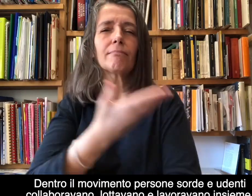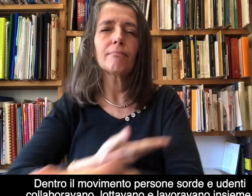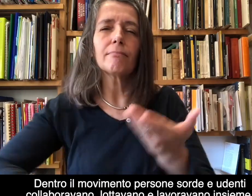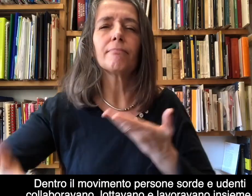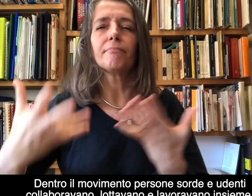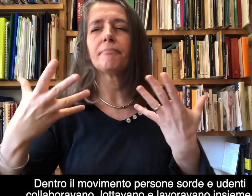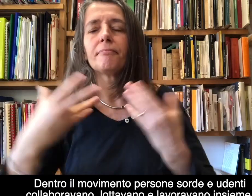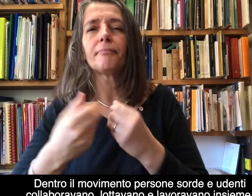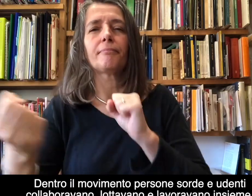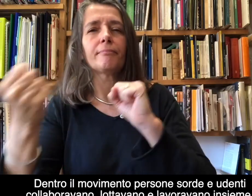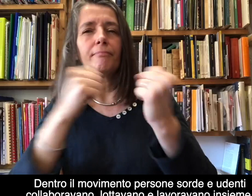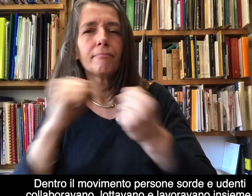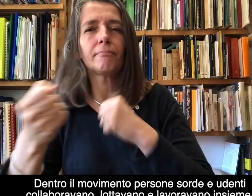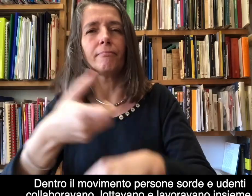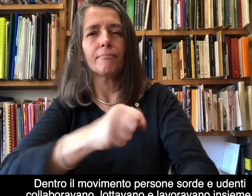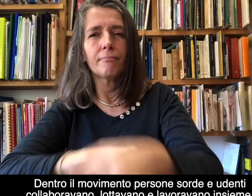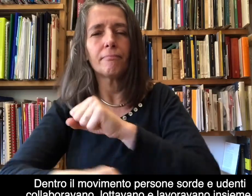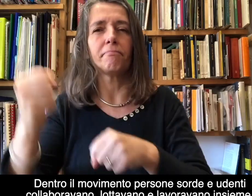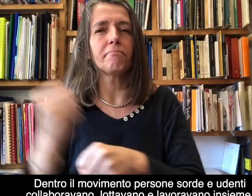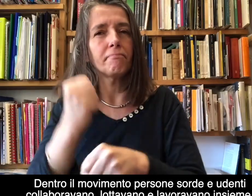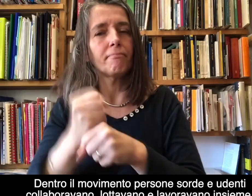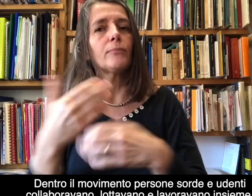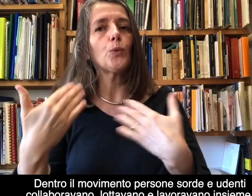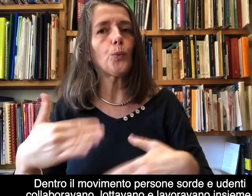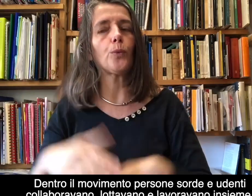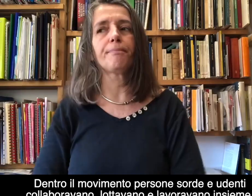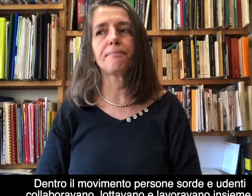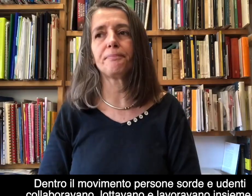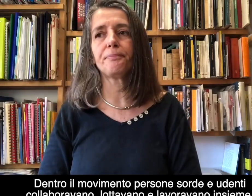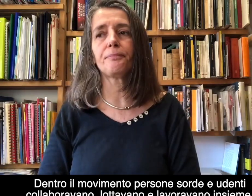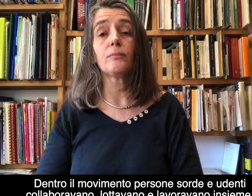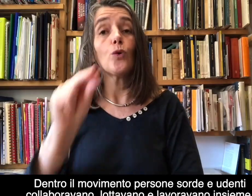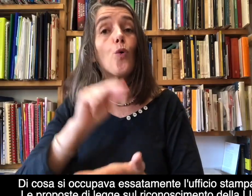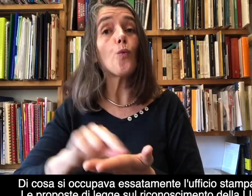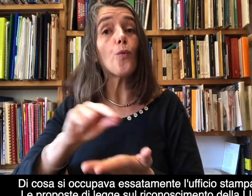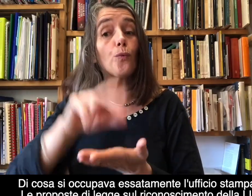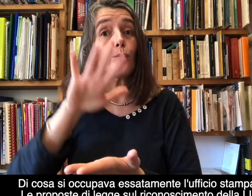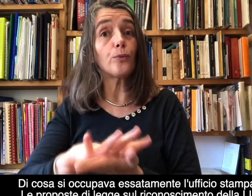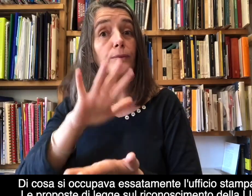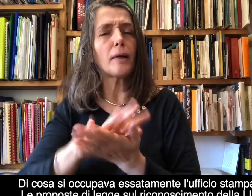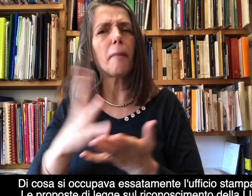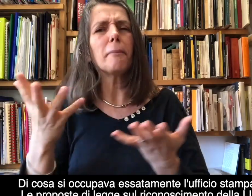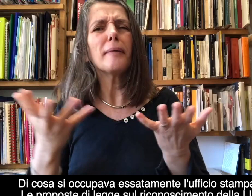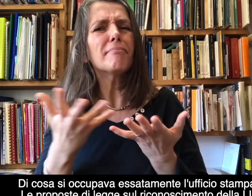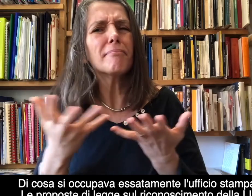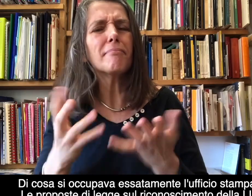udenti collaboravano lottavano e lavoravano insieme ma esattamente di che cosa si